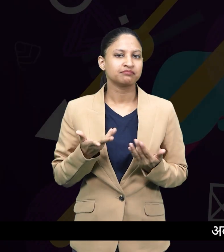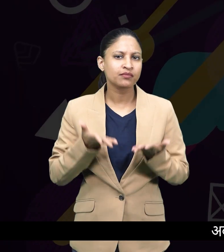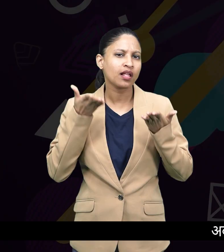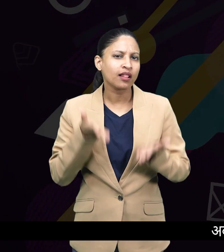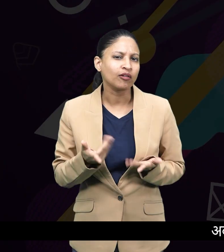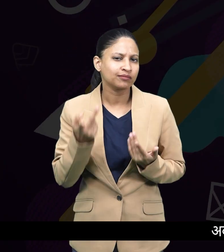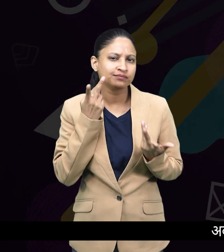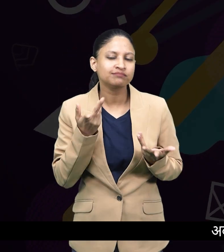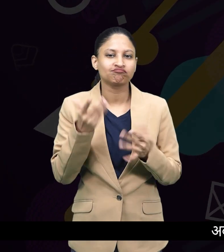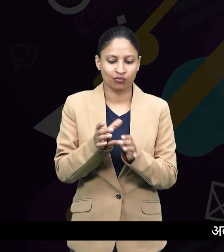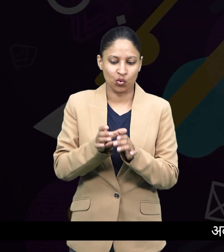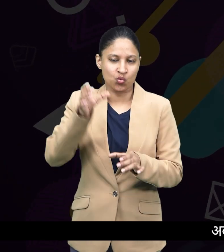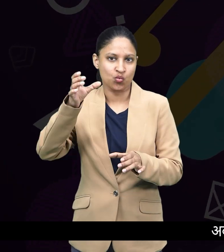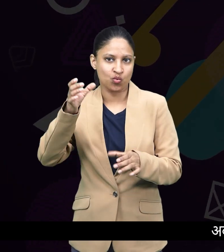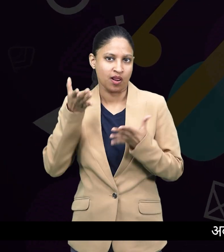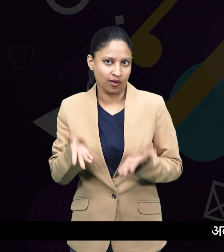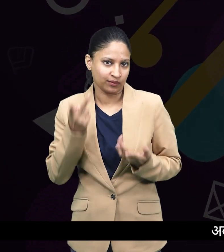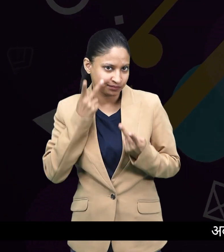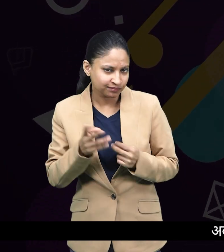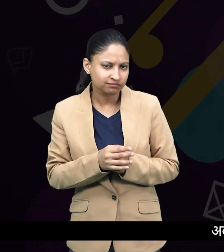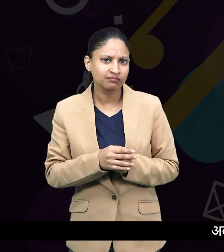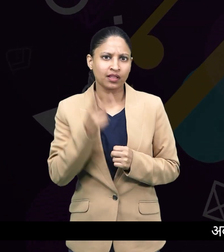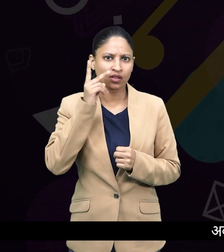अब आइए बेलन को देखें।